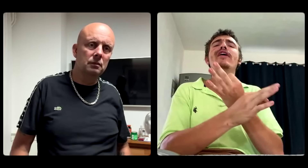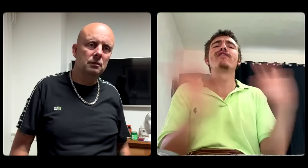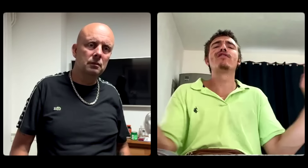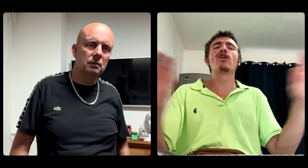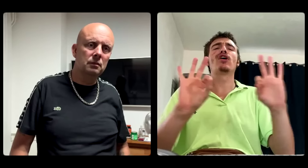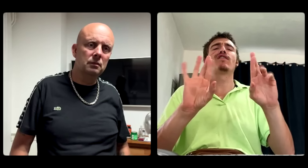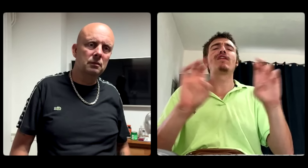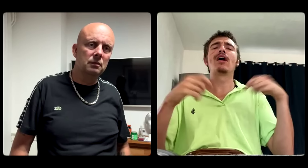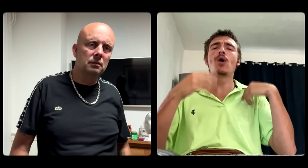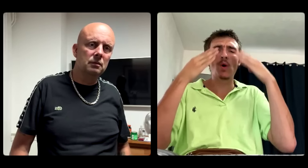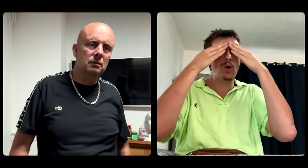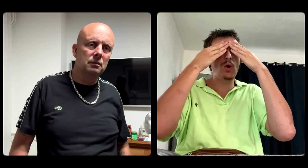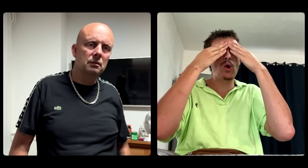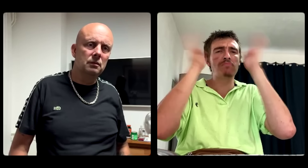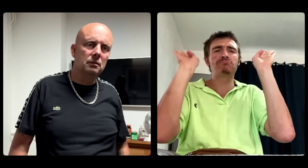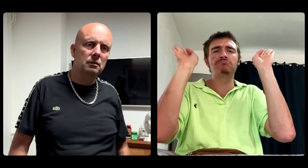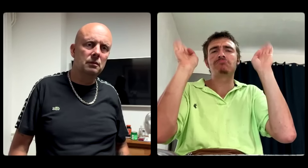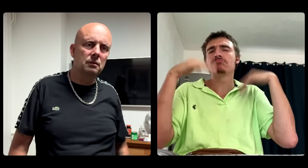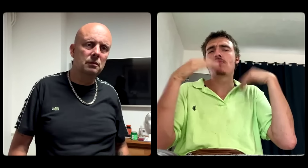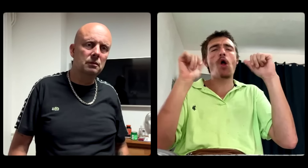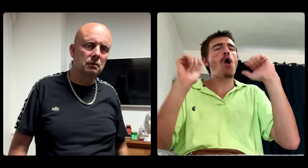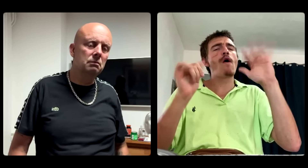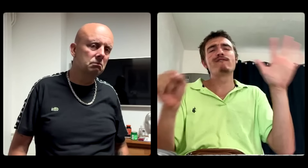Niet mooi, hè?